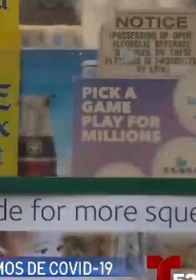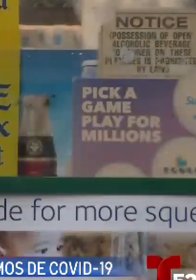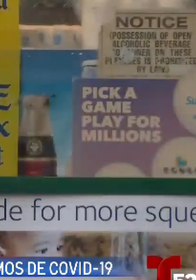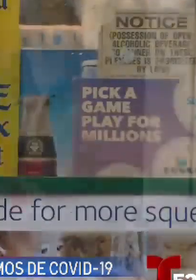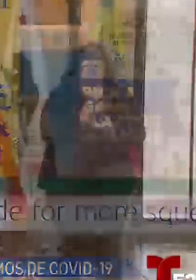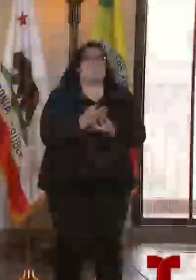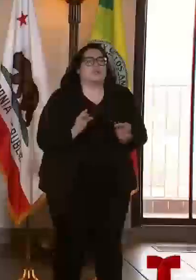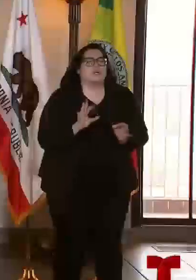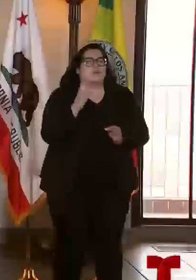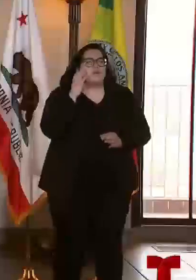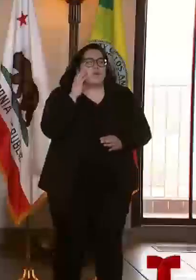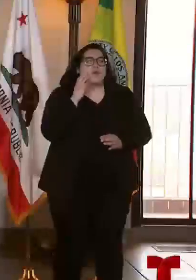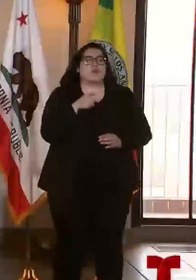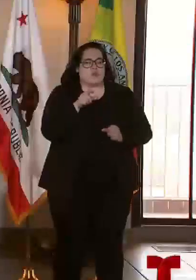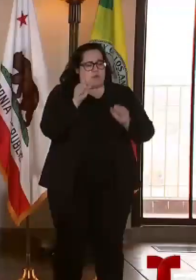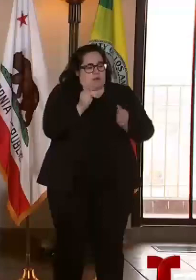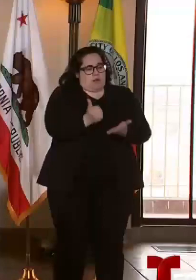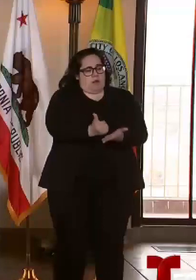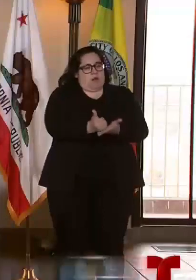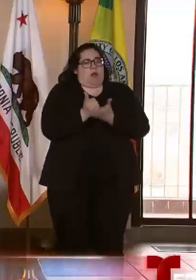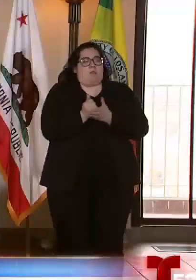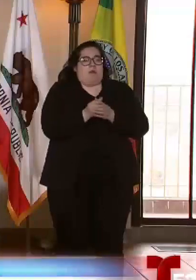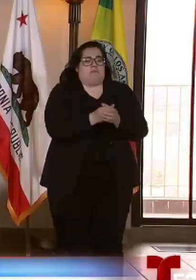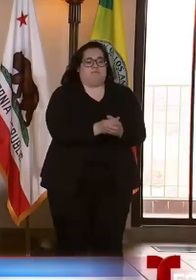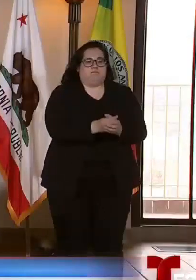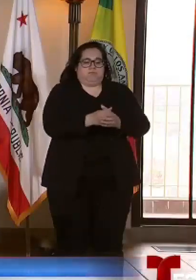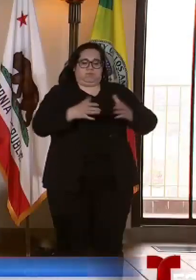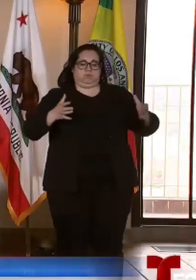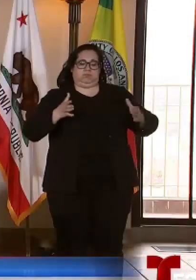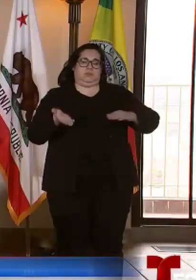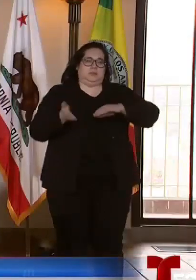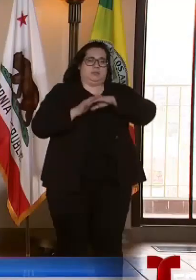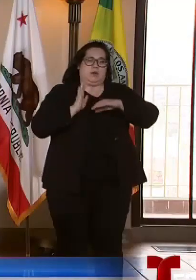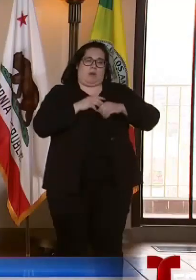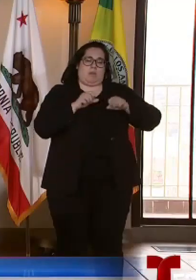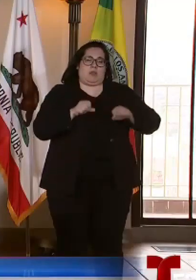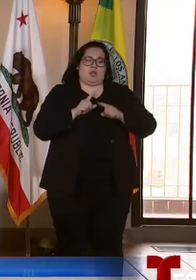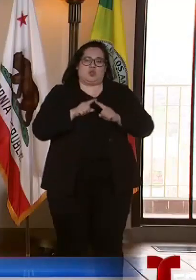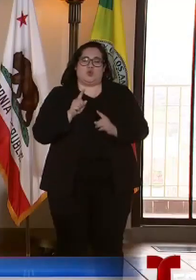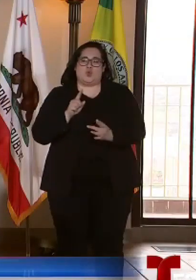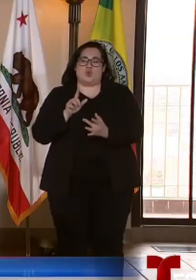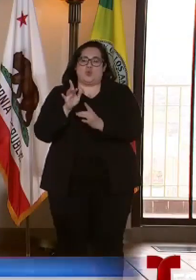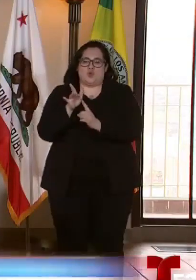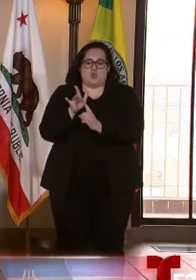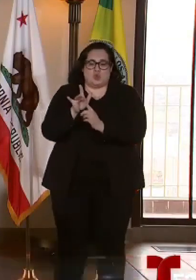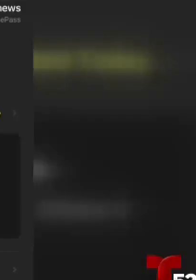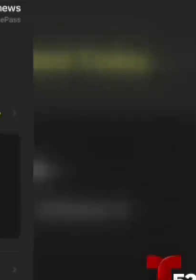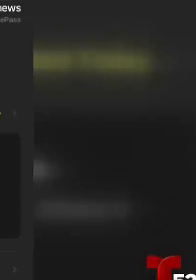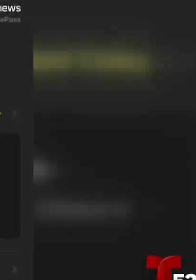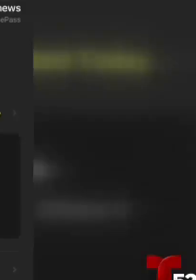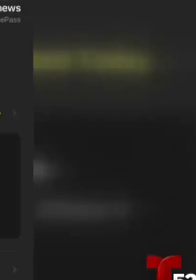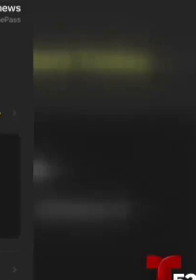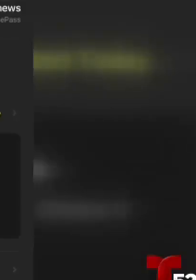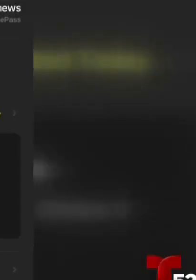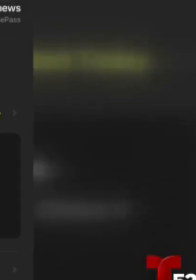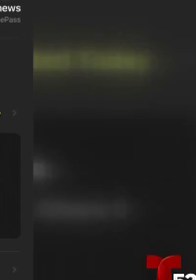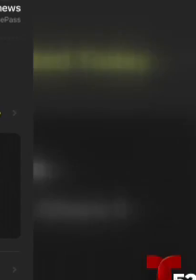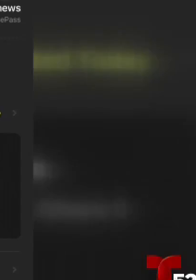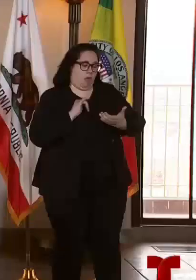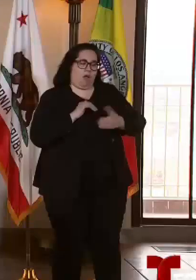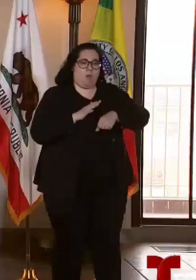COVID-19. Puede ayudarnos a ampliar nuestra capacidad de rastrear brotes y salvar